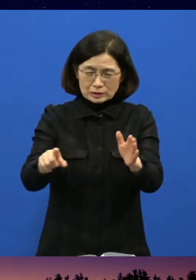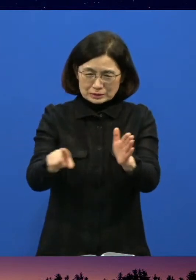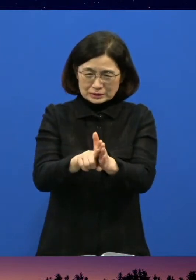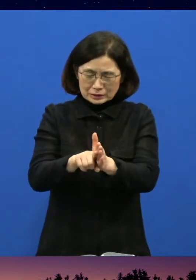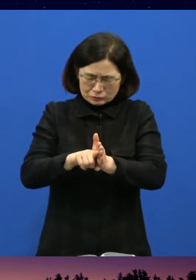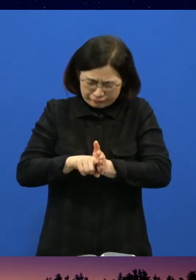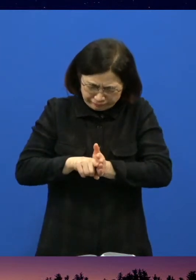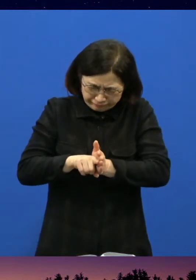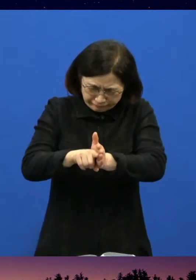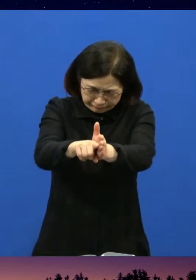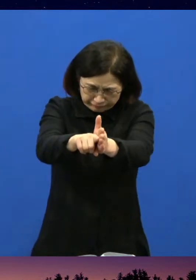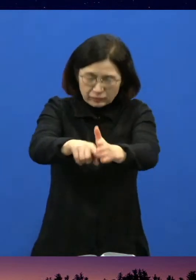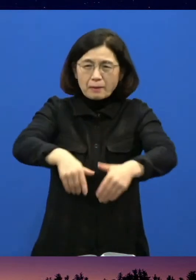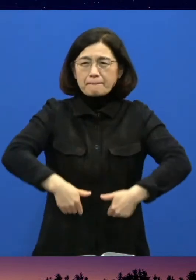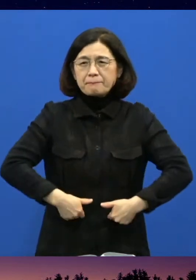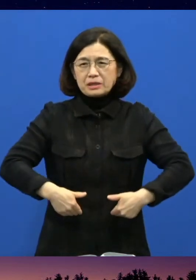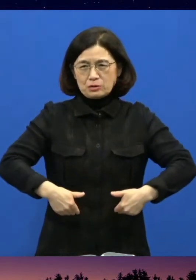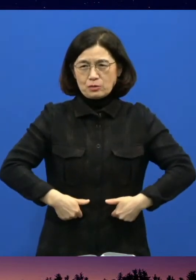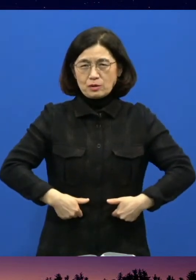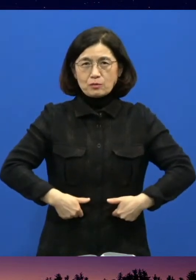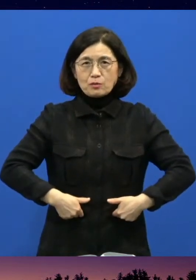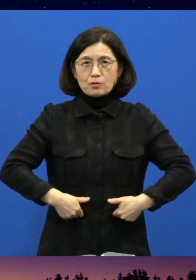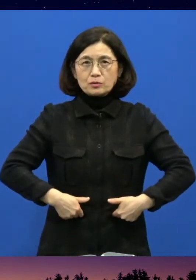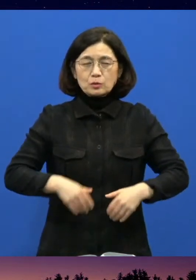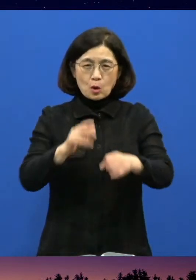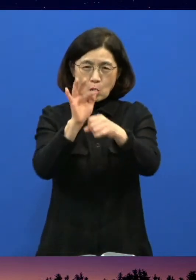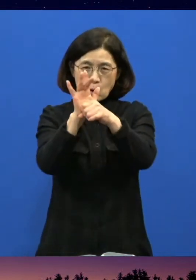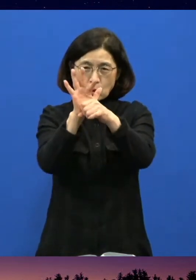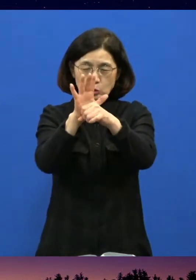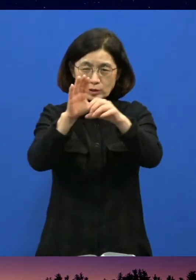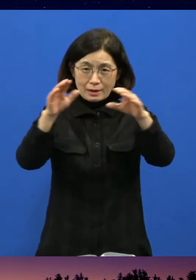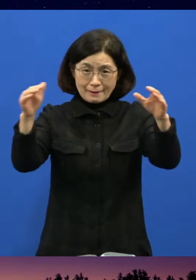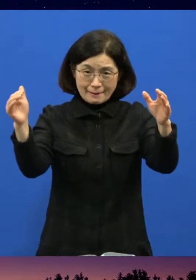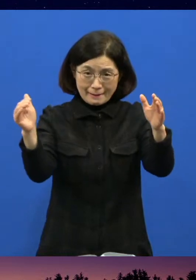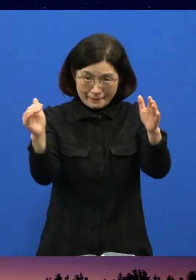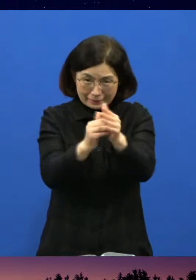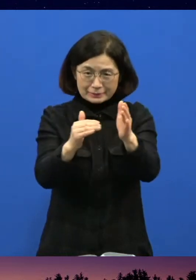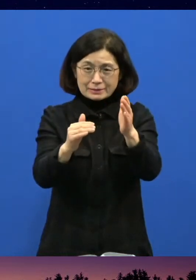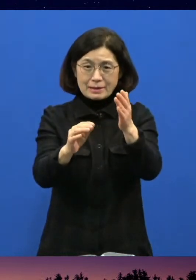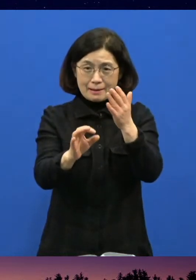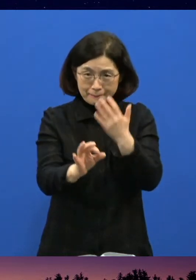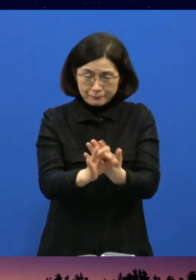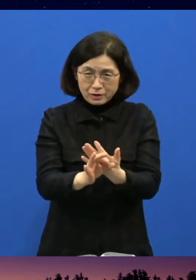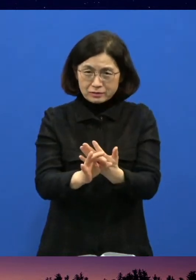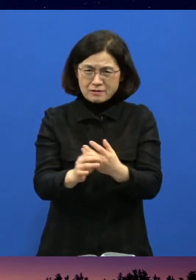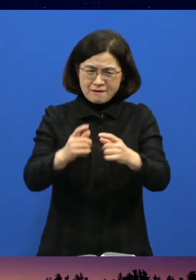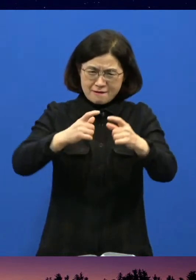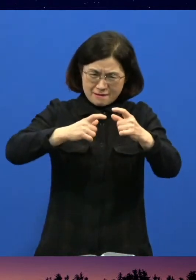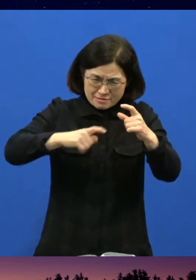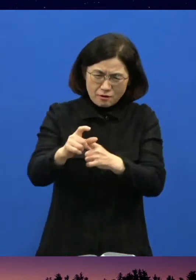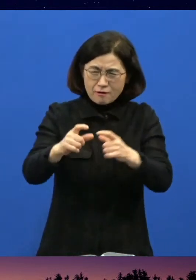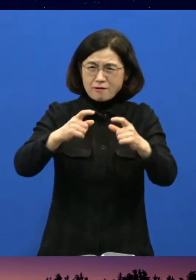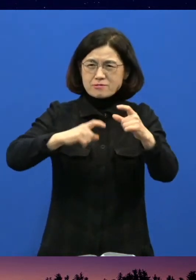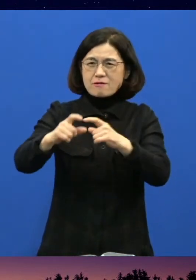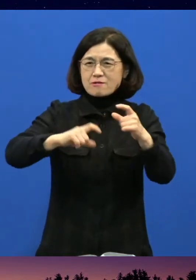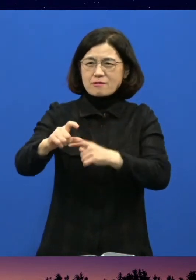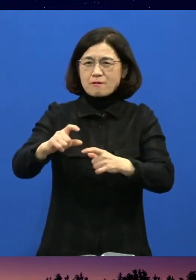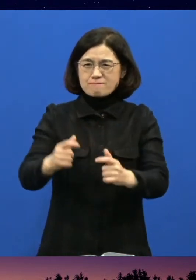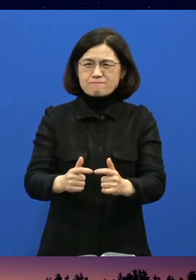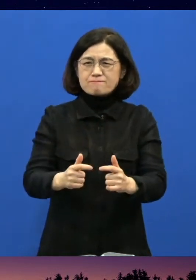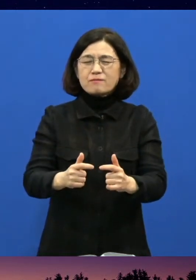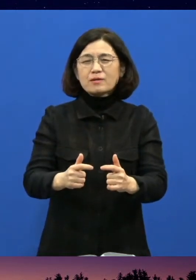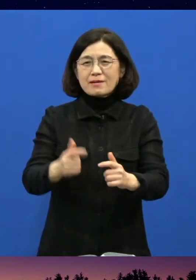위해서 힘쓰시고, 이제 여기 땅 하면은 이제 옛날보다 더 꽃배기로 하는 거예요. 예,